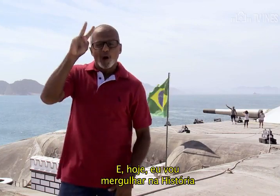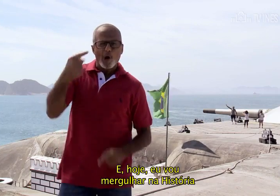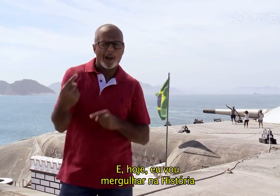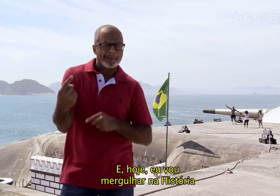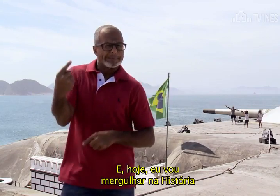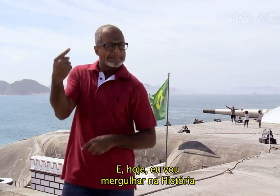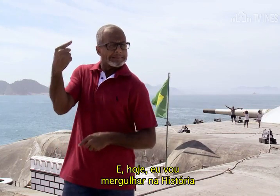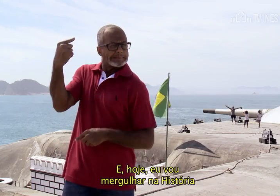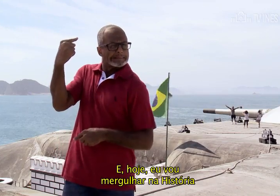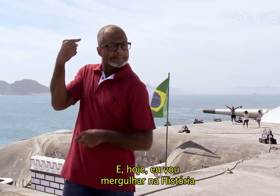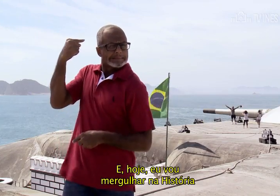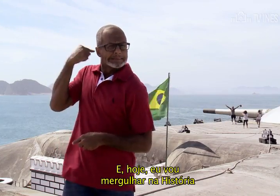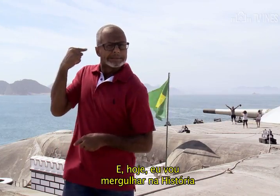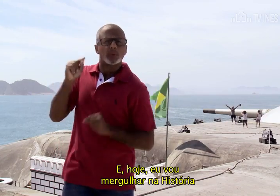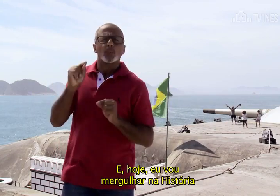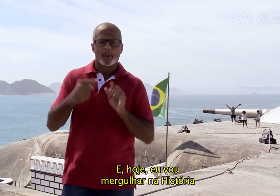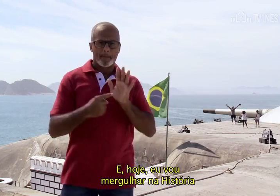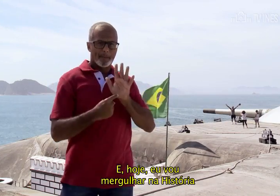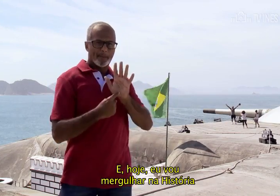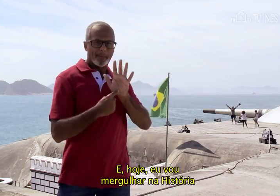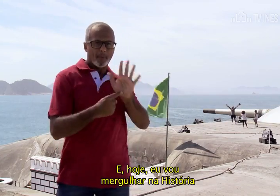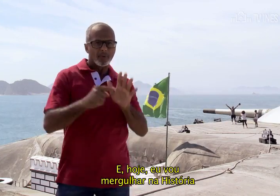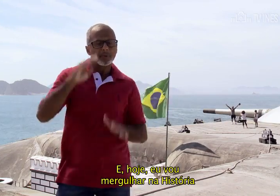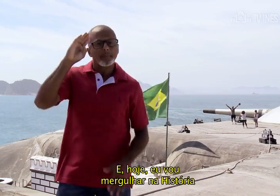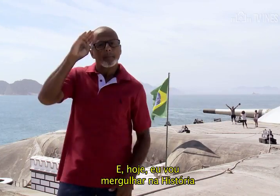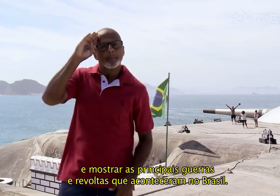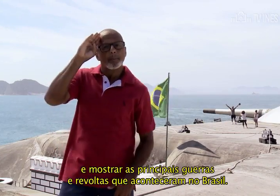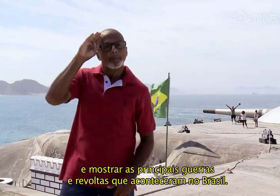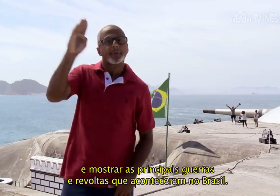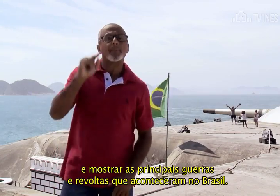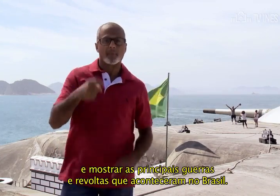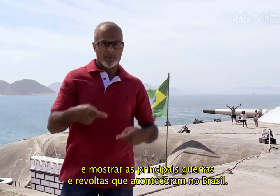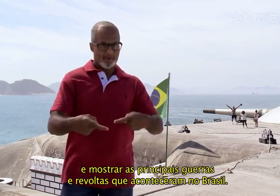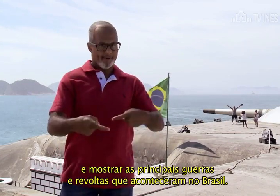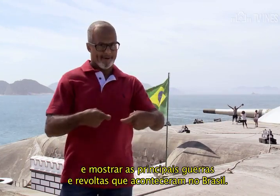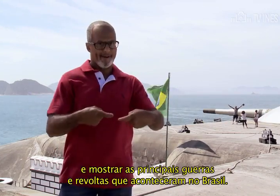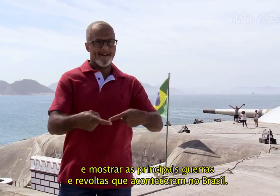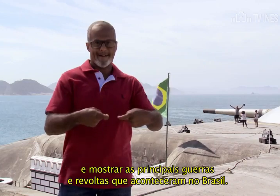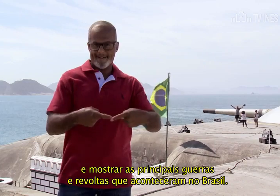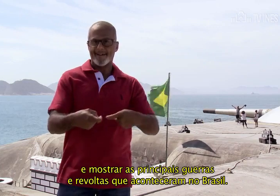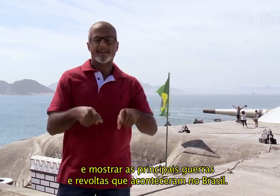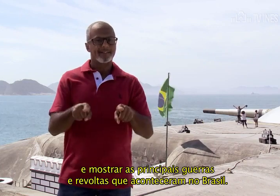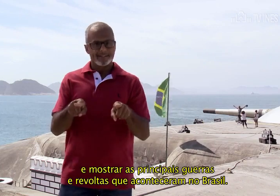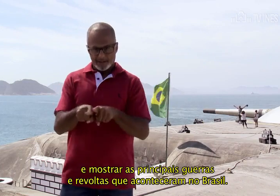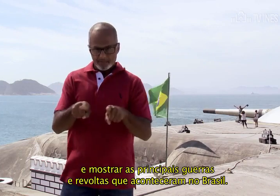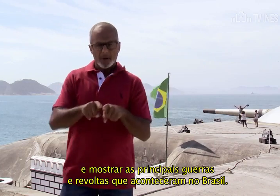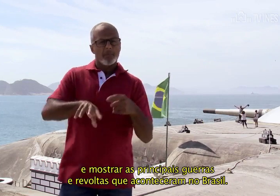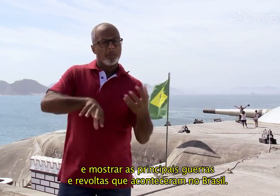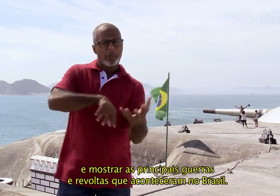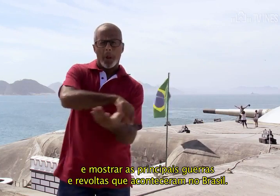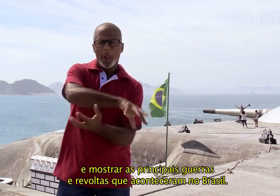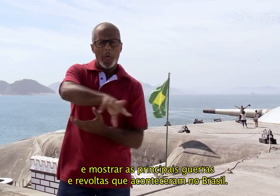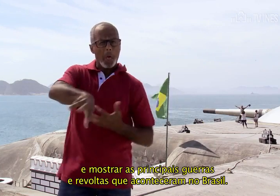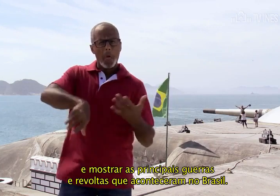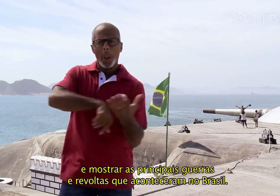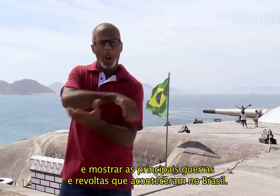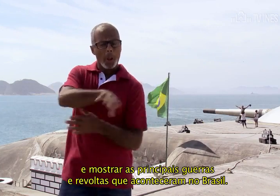E hoje eu vou mergulhar na história e mostrar as principais guerras e